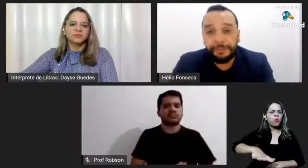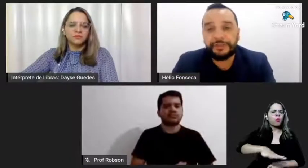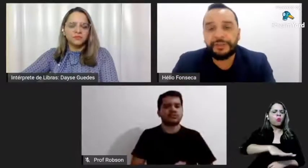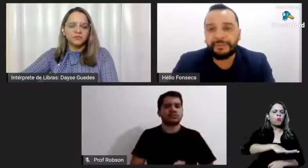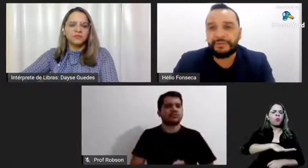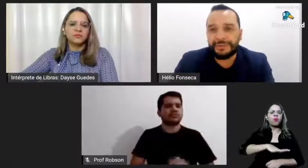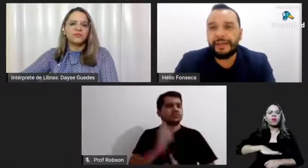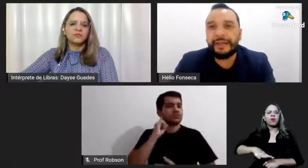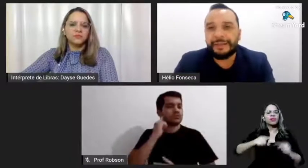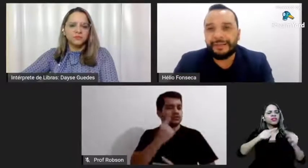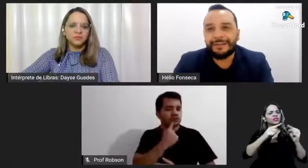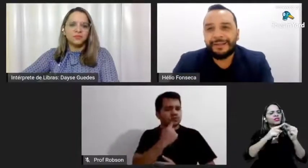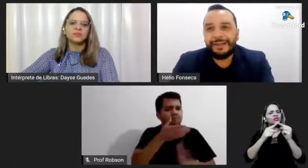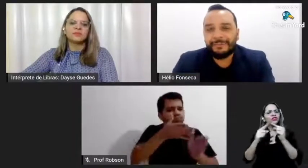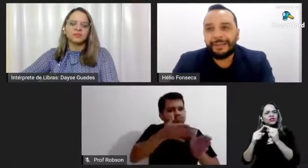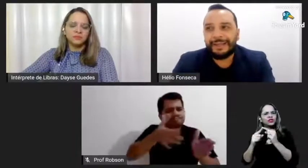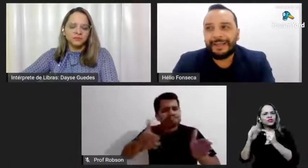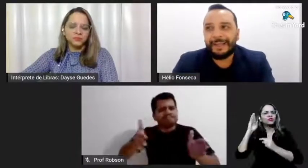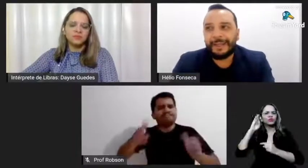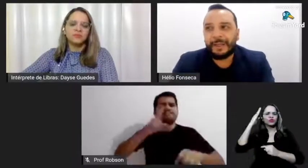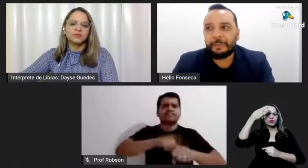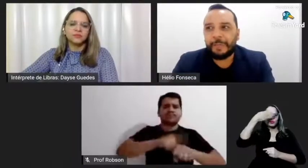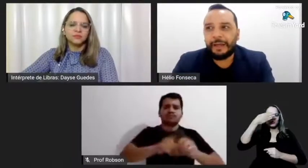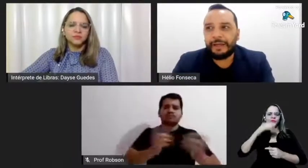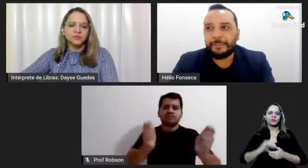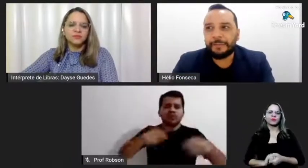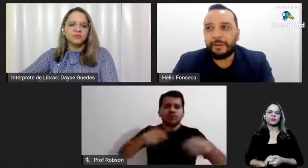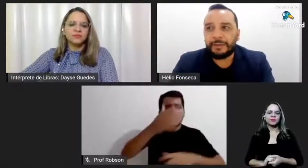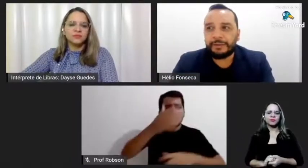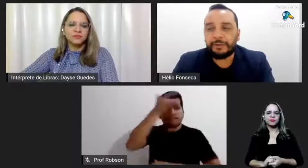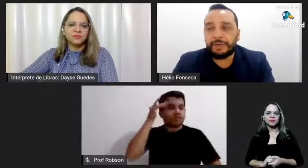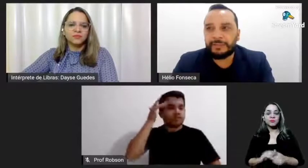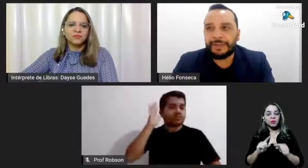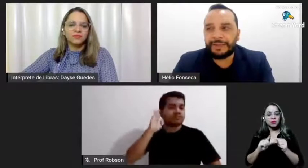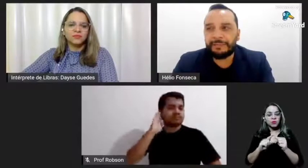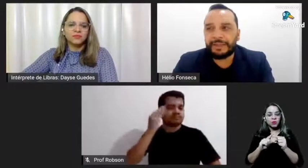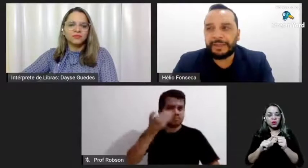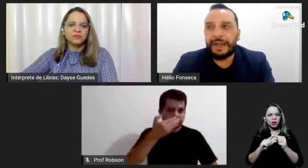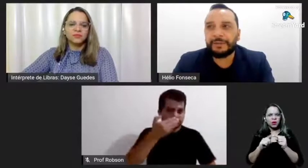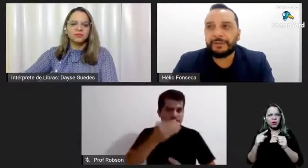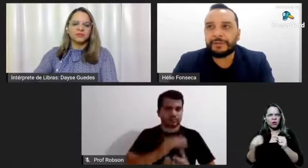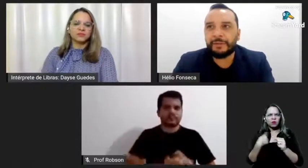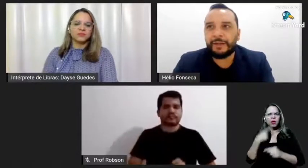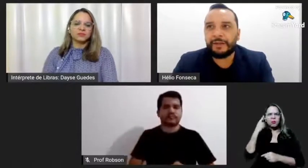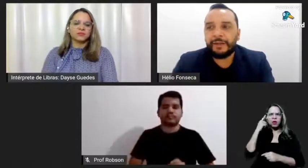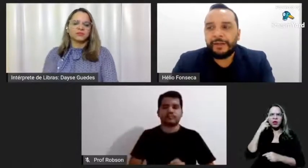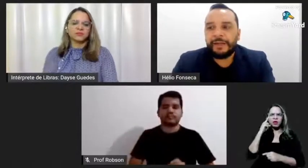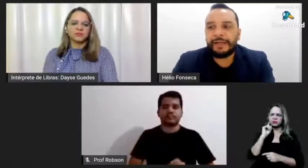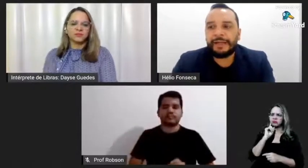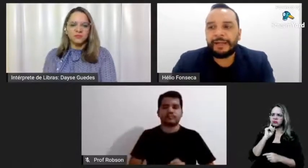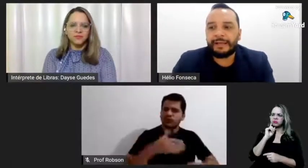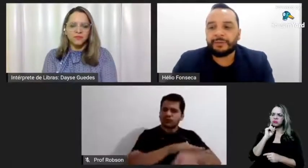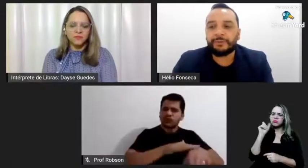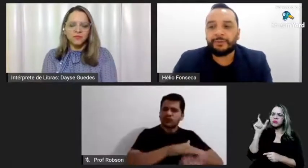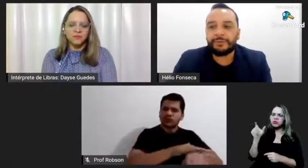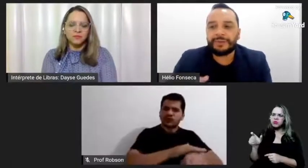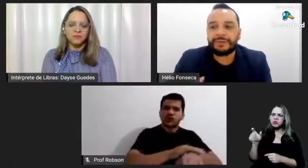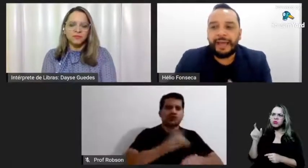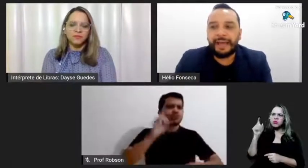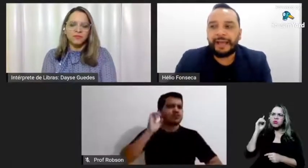de tipos de surdo-cegueira. Porque quando nós pensamos assim, a pessoa ela